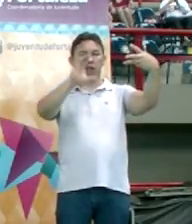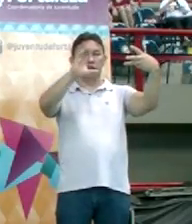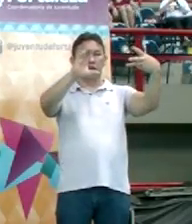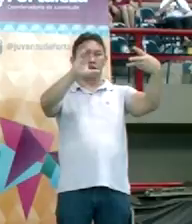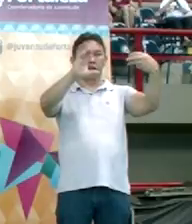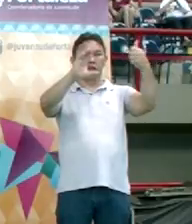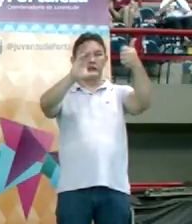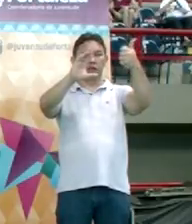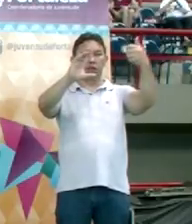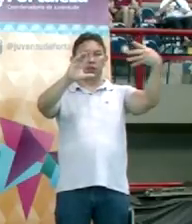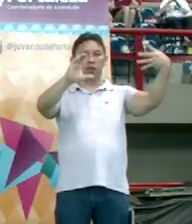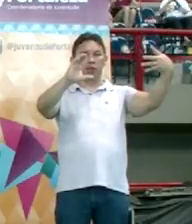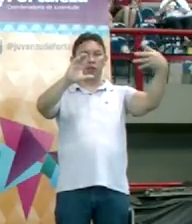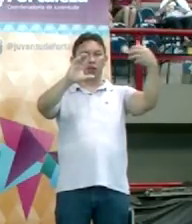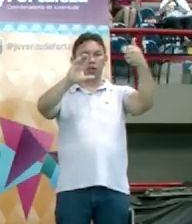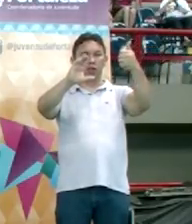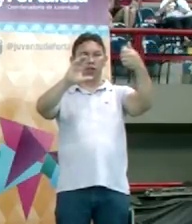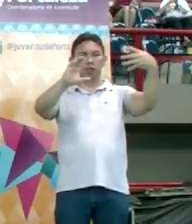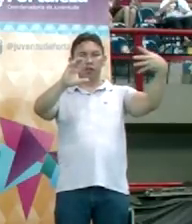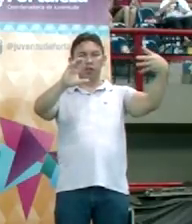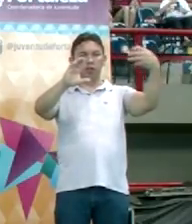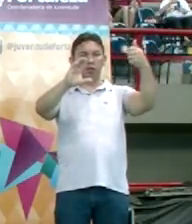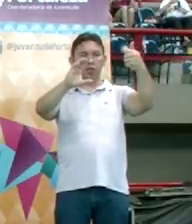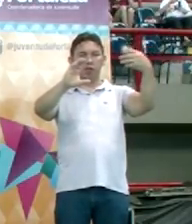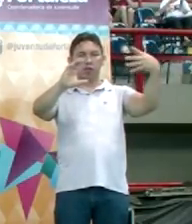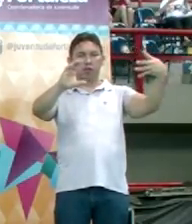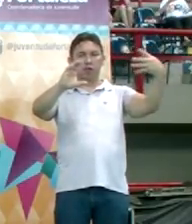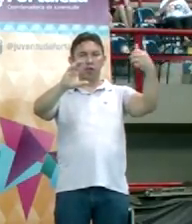de amor.